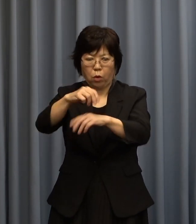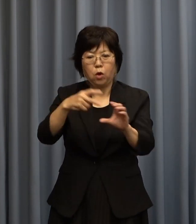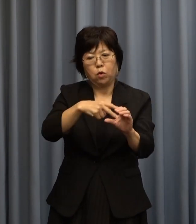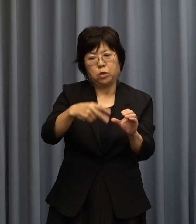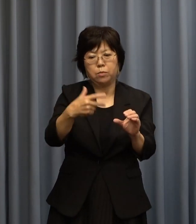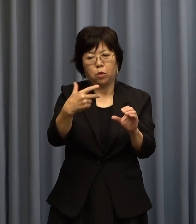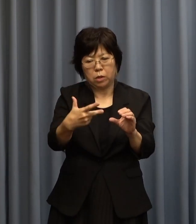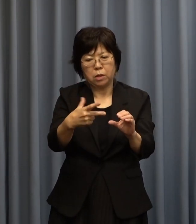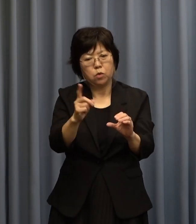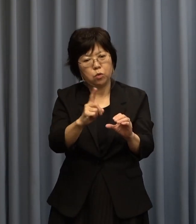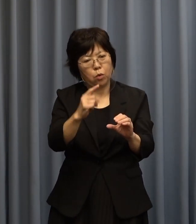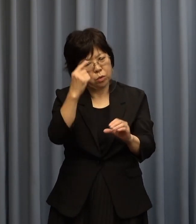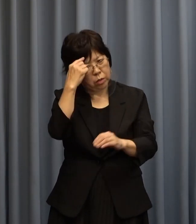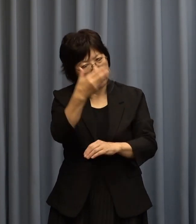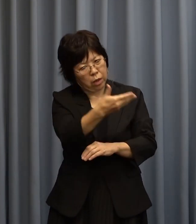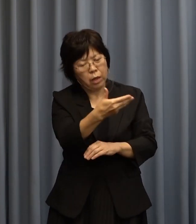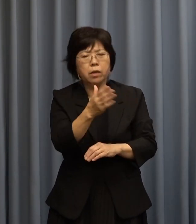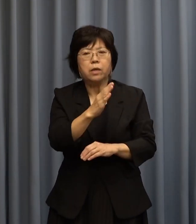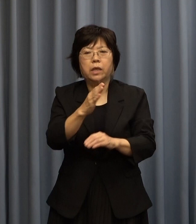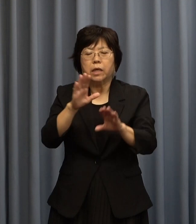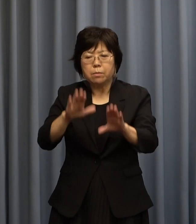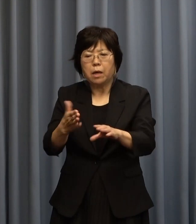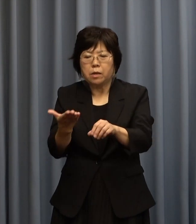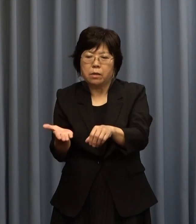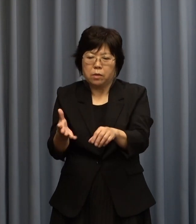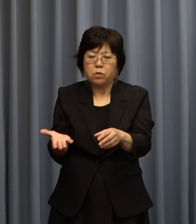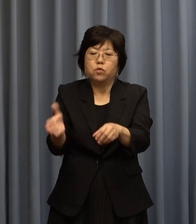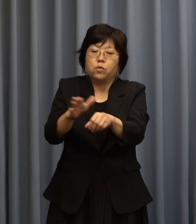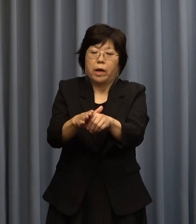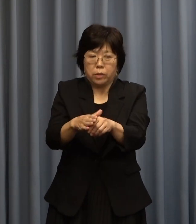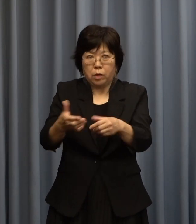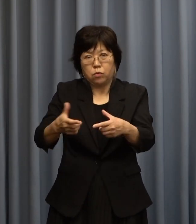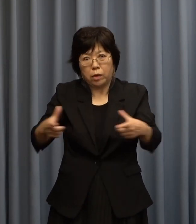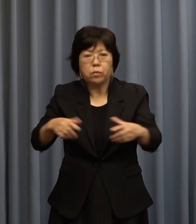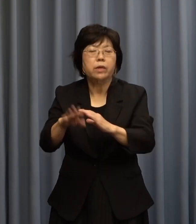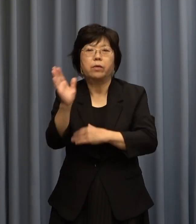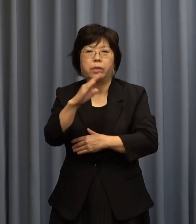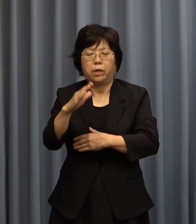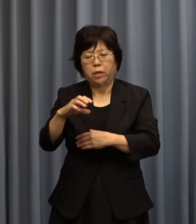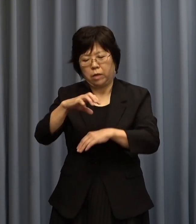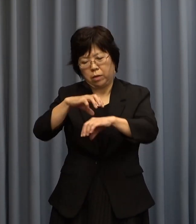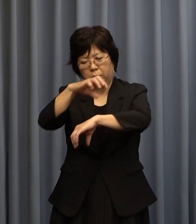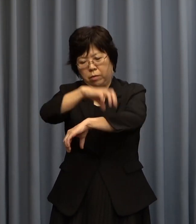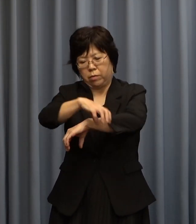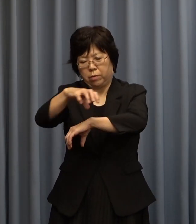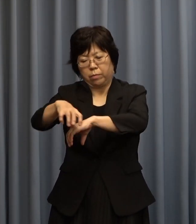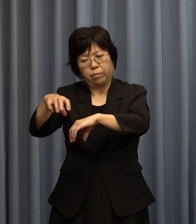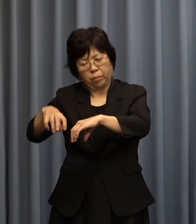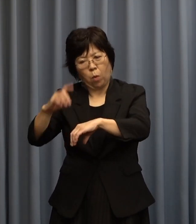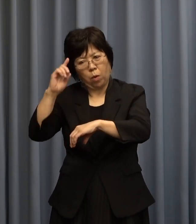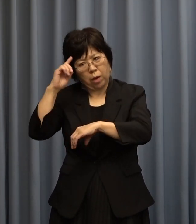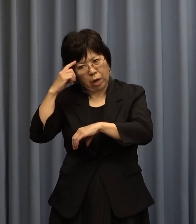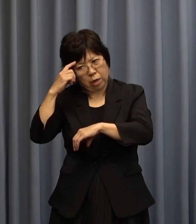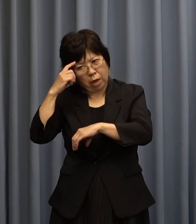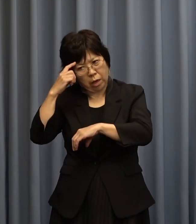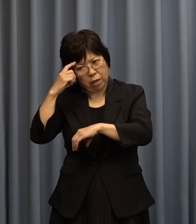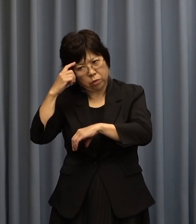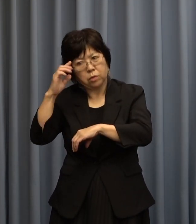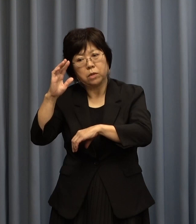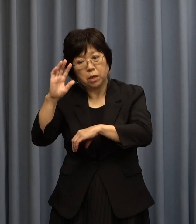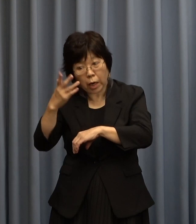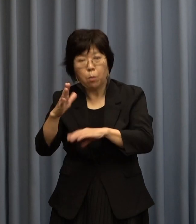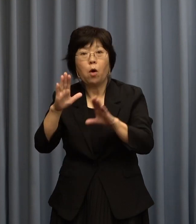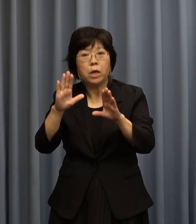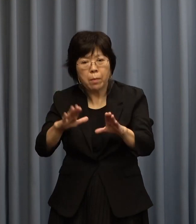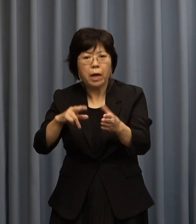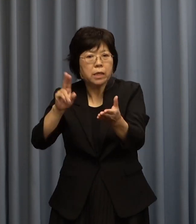ません。3市についてはそういった状況があるけれども、どのように考えるかで、諮問内容としては追